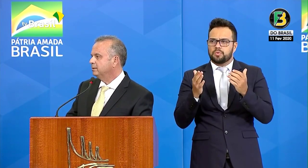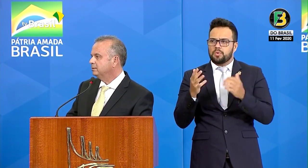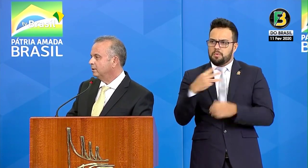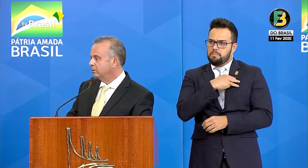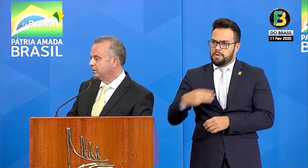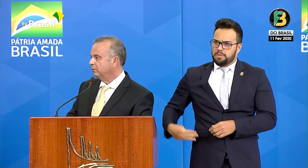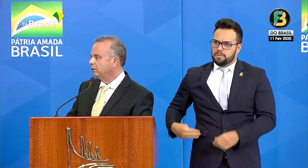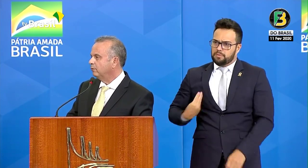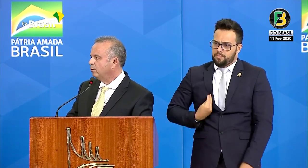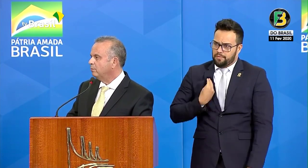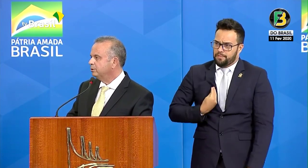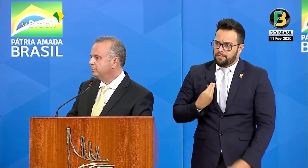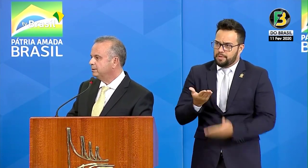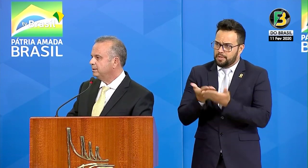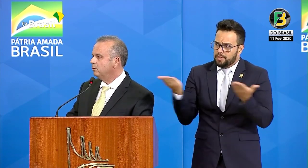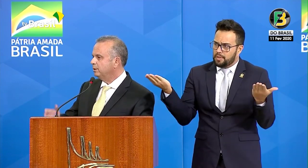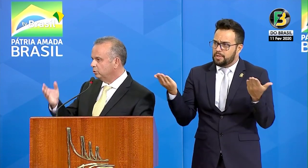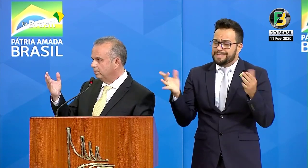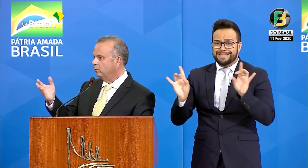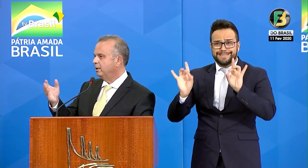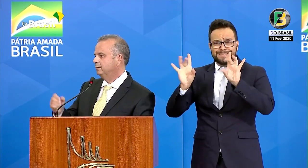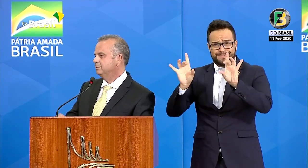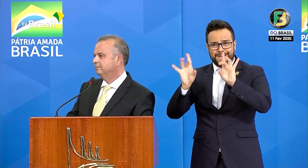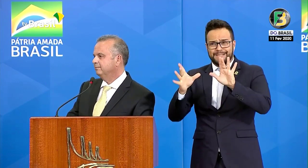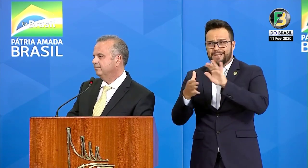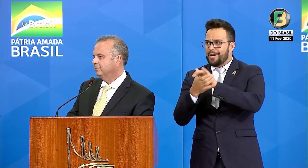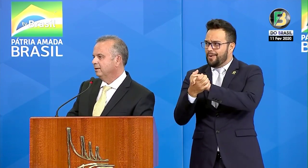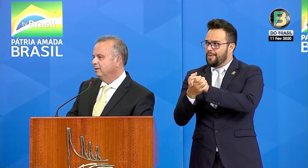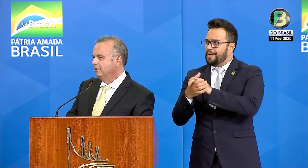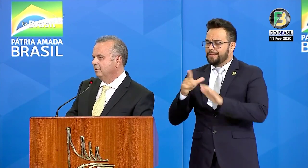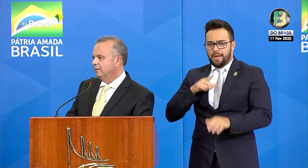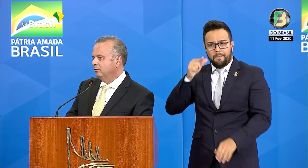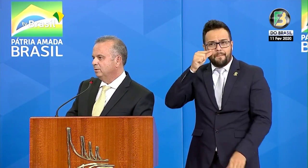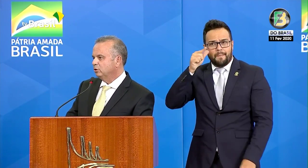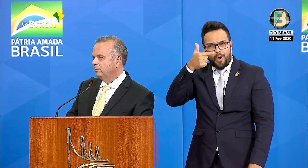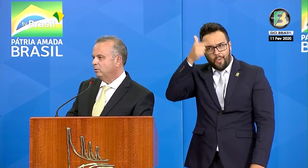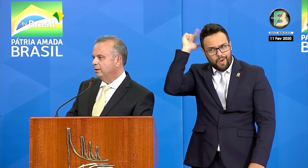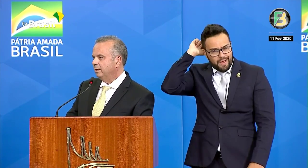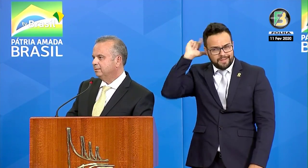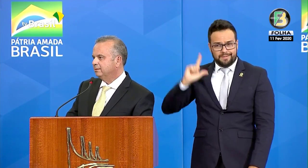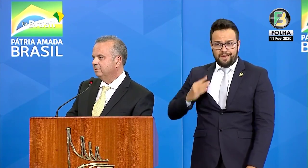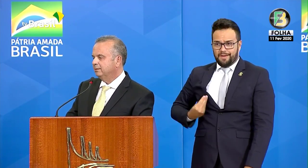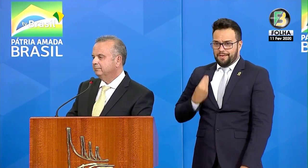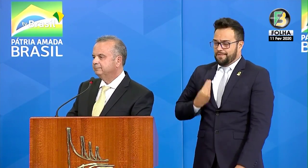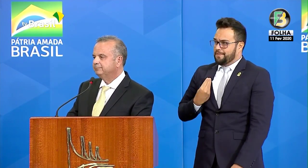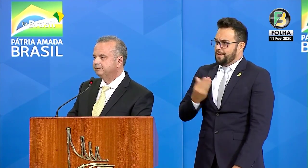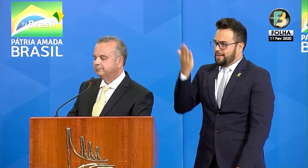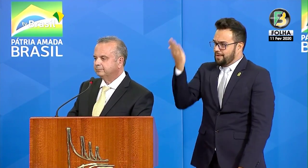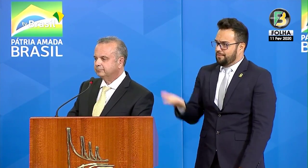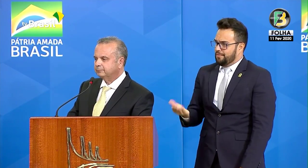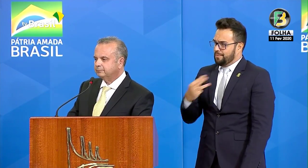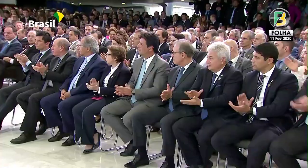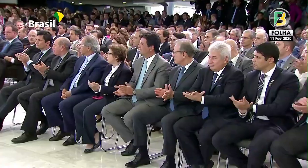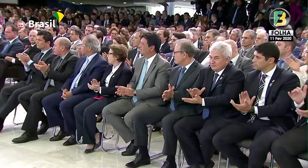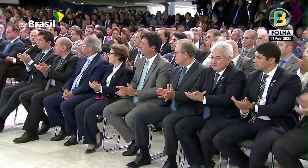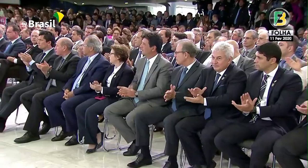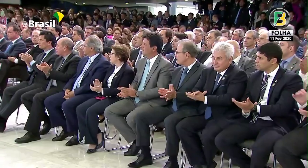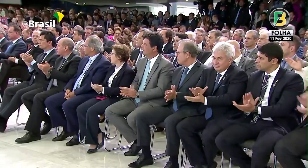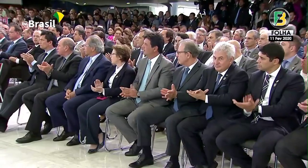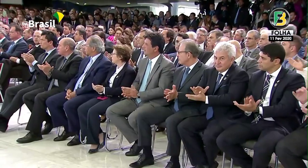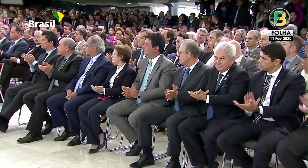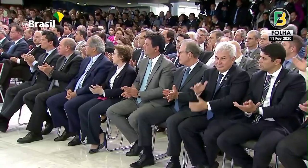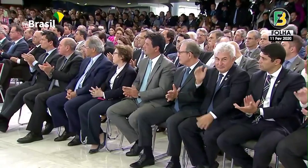estão presentes. E eu quero saudar de uma forma muito especial o ministro Paulo Guedes. O ministro Paulo Guedes, que